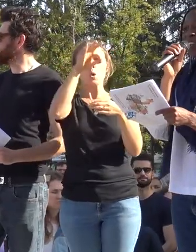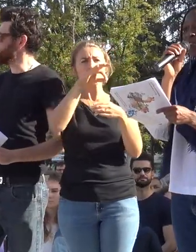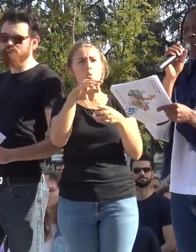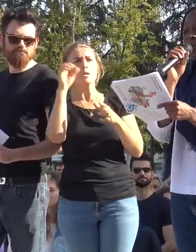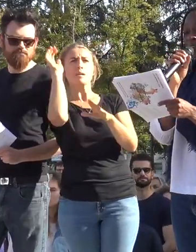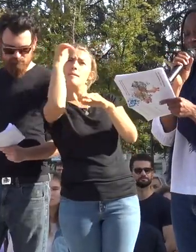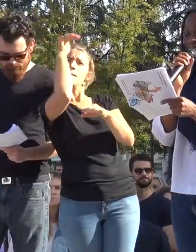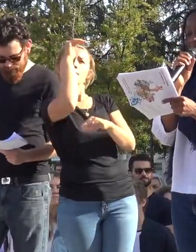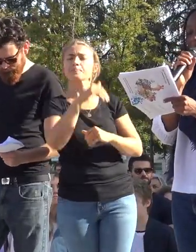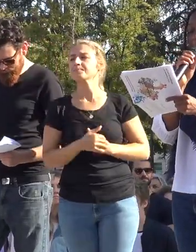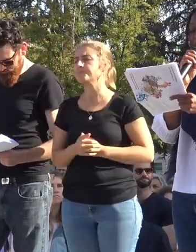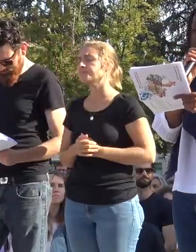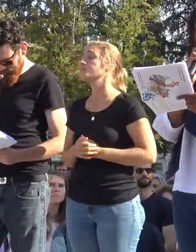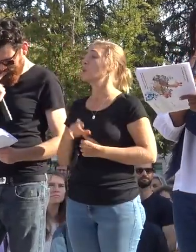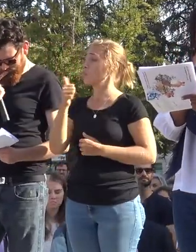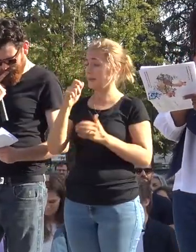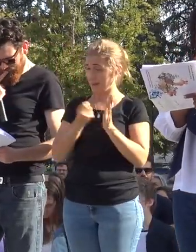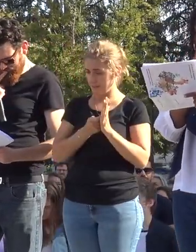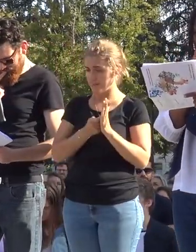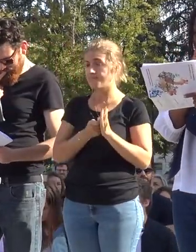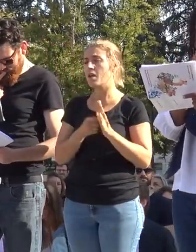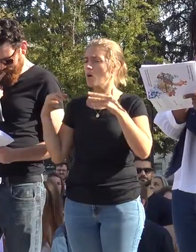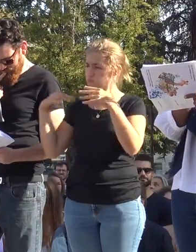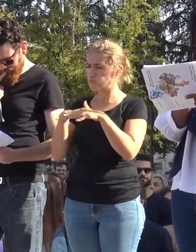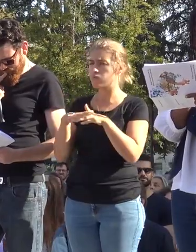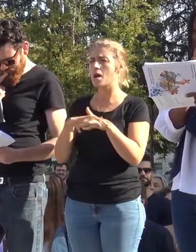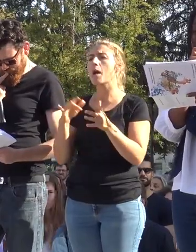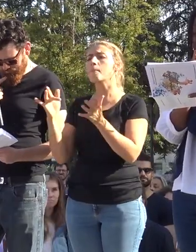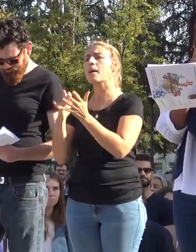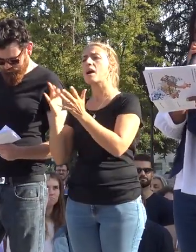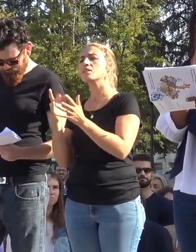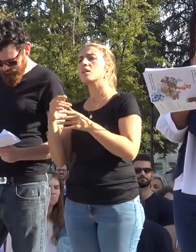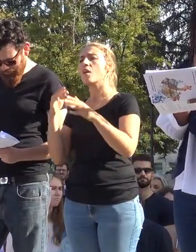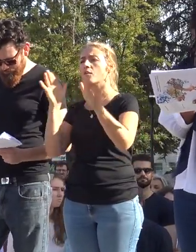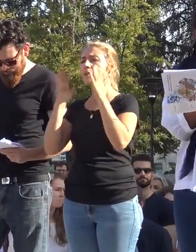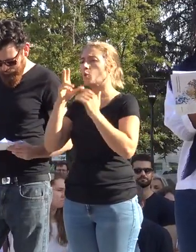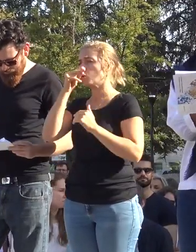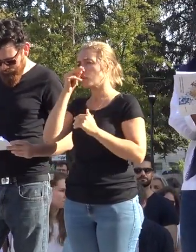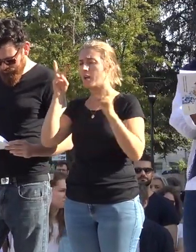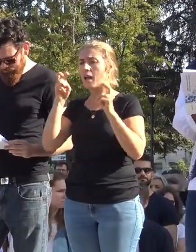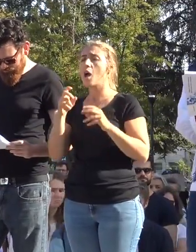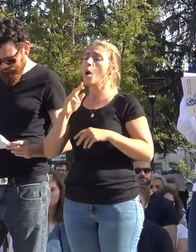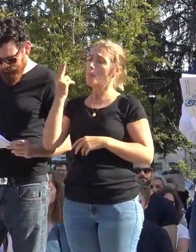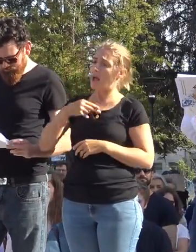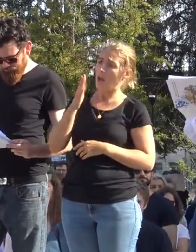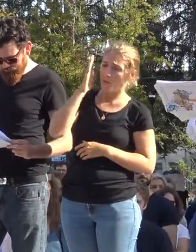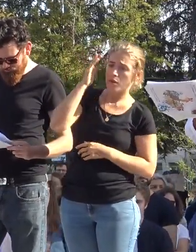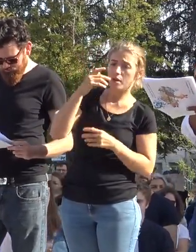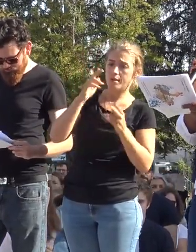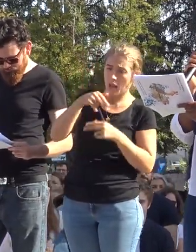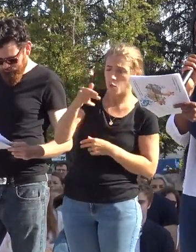Suite à ce rassemblement, la page locale nantaise No Future, No Nature, No Future, pas de nature, pas de